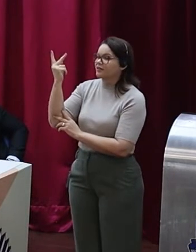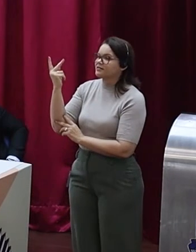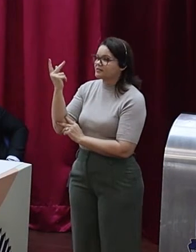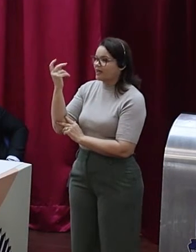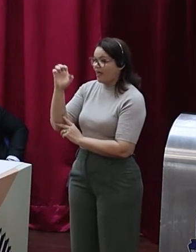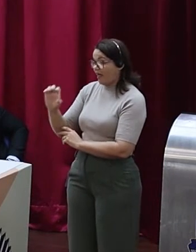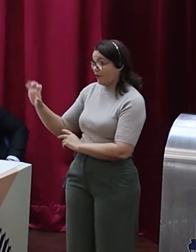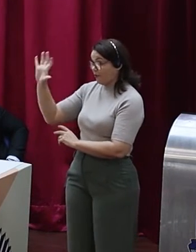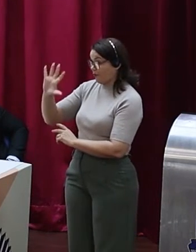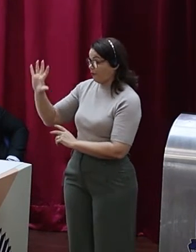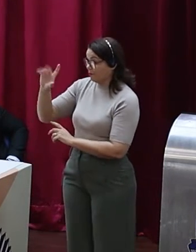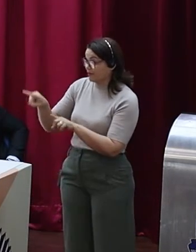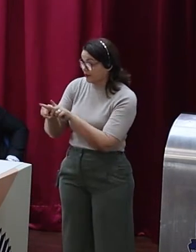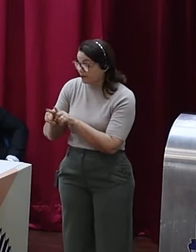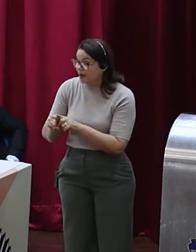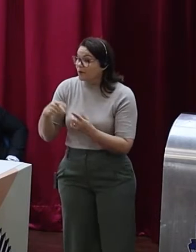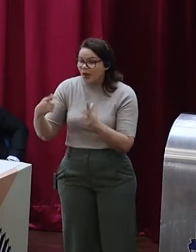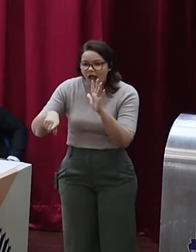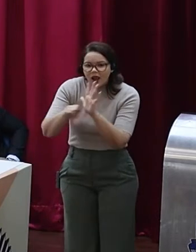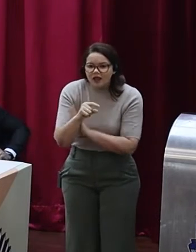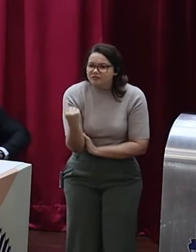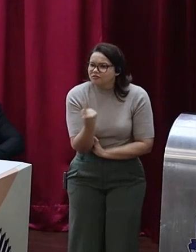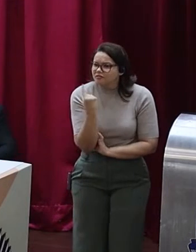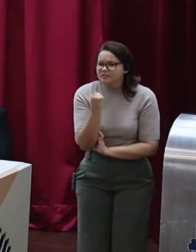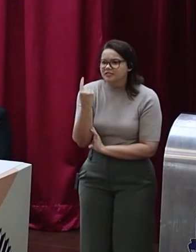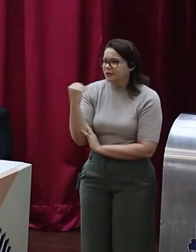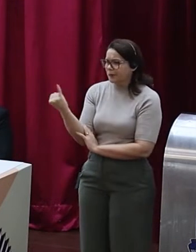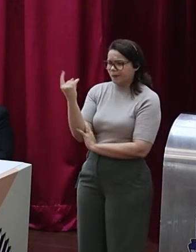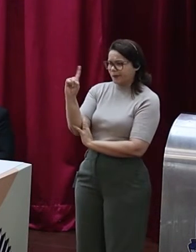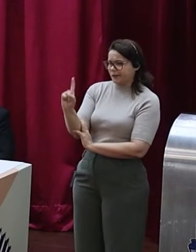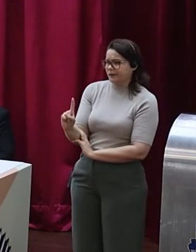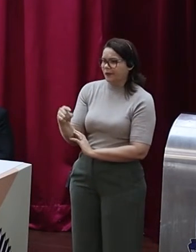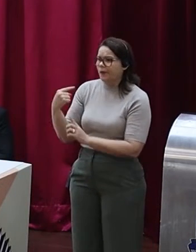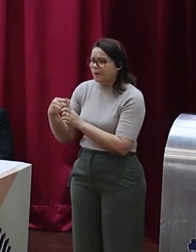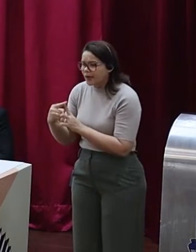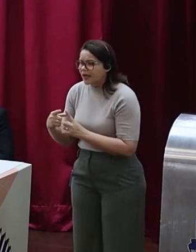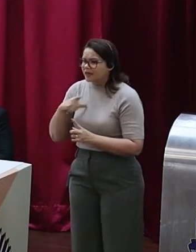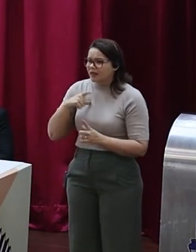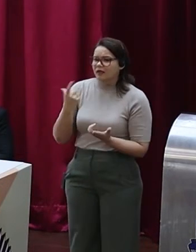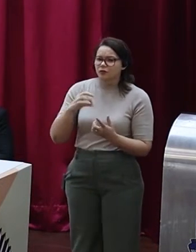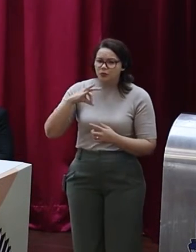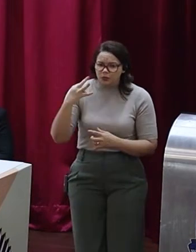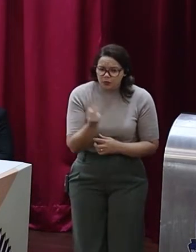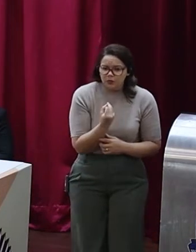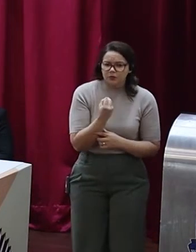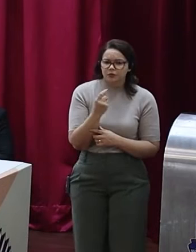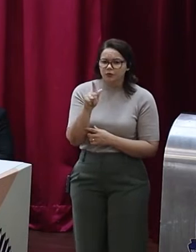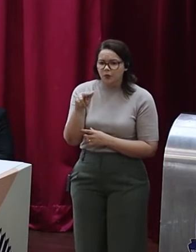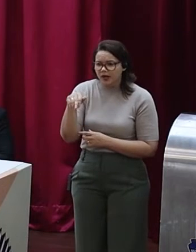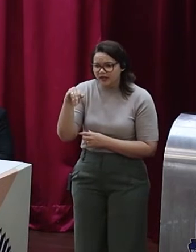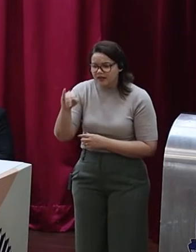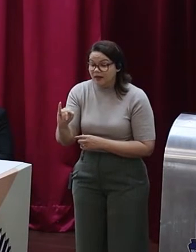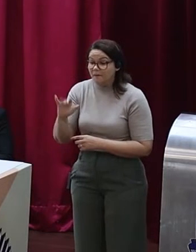estatal, escasa planificación lingüística. La Secretaría de Política Lingüística tiene 13 años de vida y no tiene un plan nacional de lenguas, no